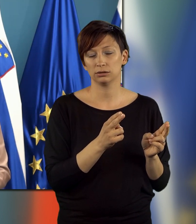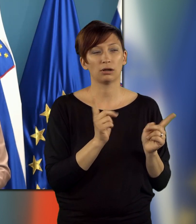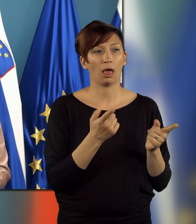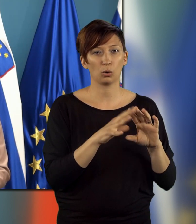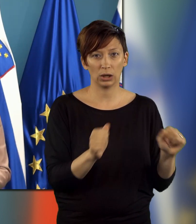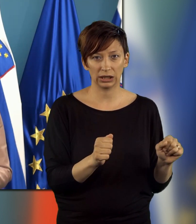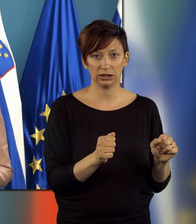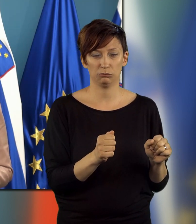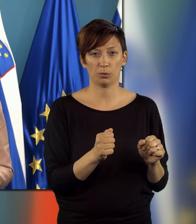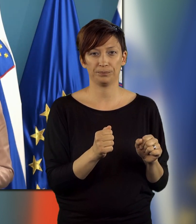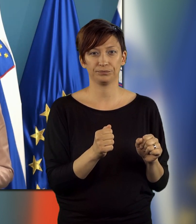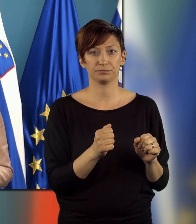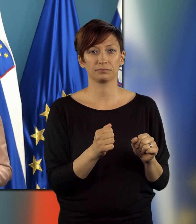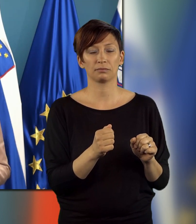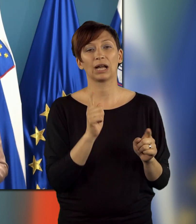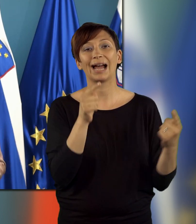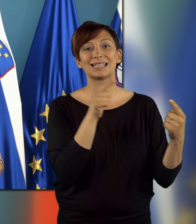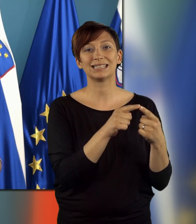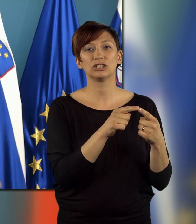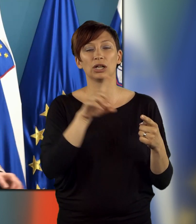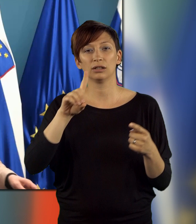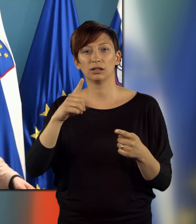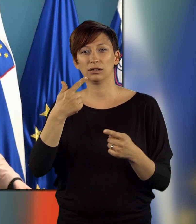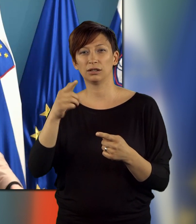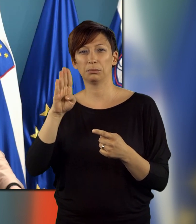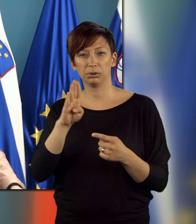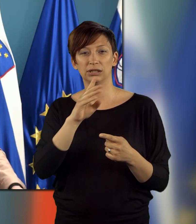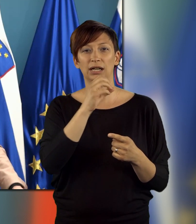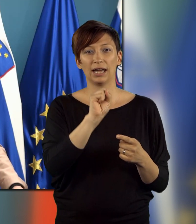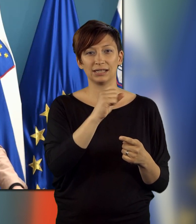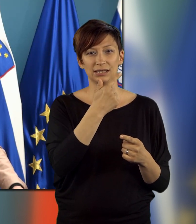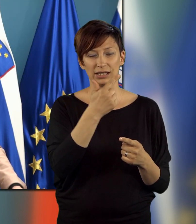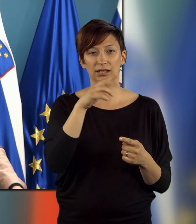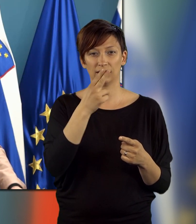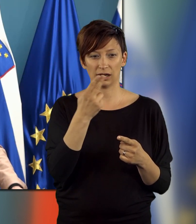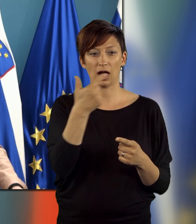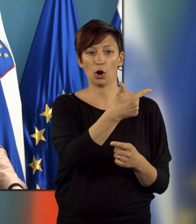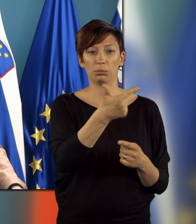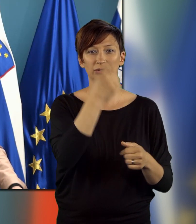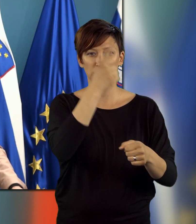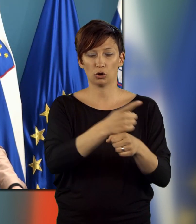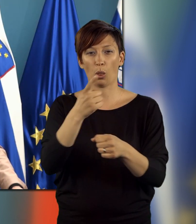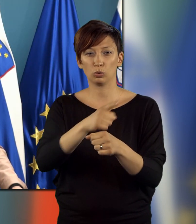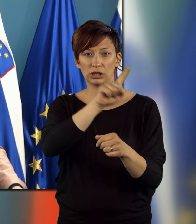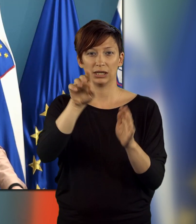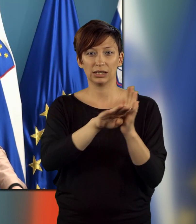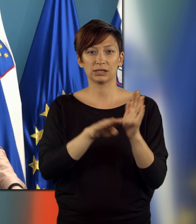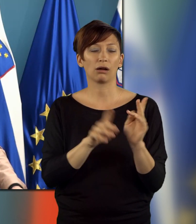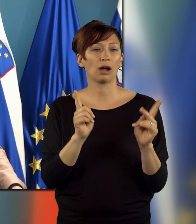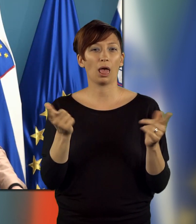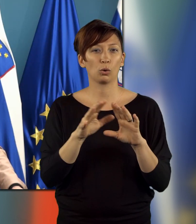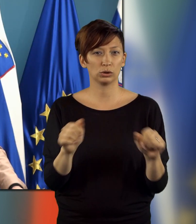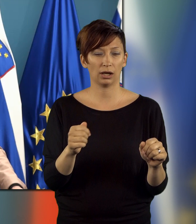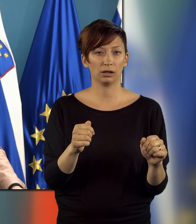variante. Zdaj, kar se tiče DUTB-ja in pa SDH-ja, oba dva imata zakonsko določene